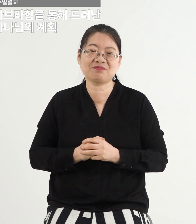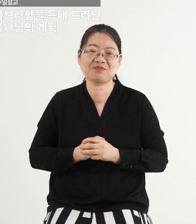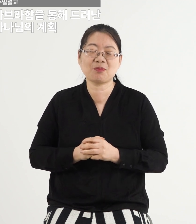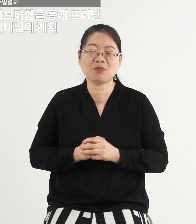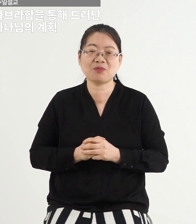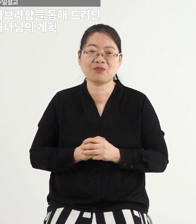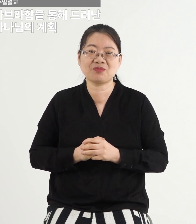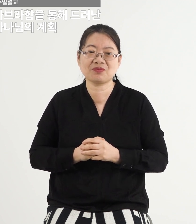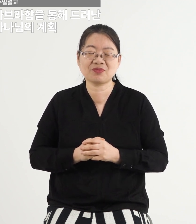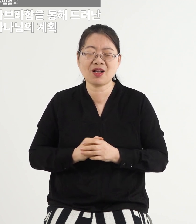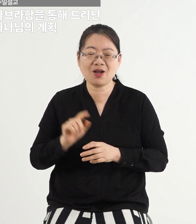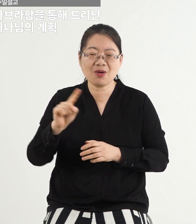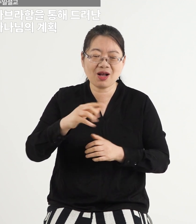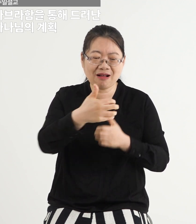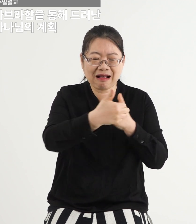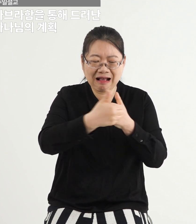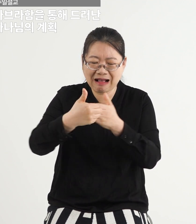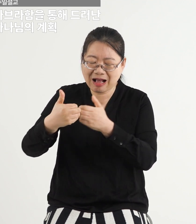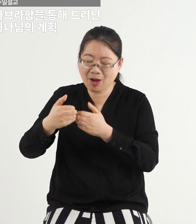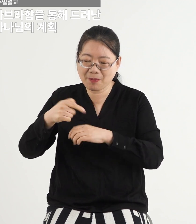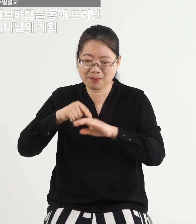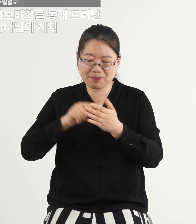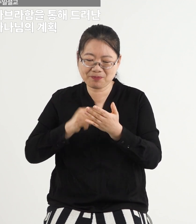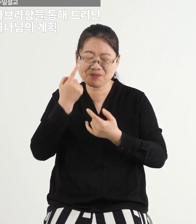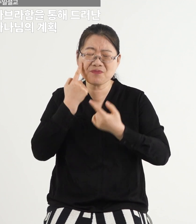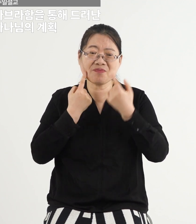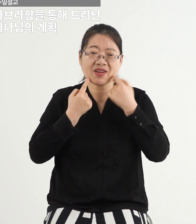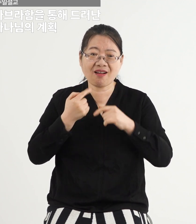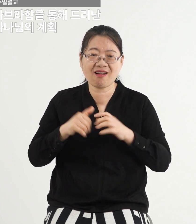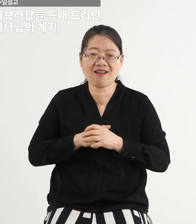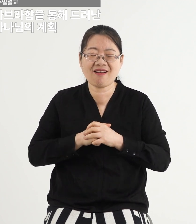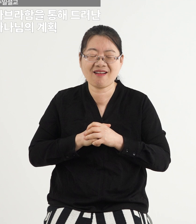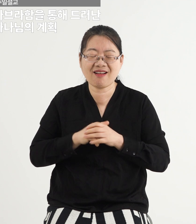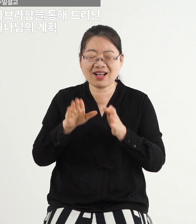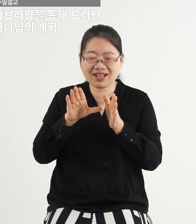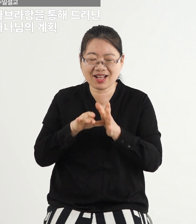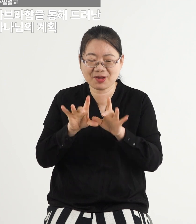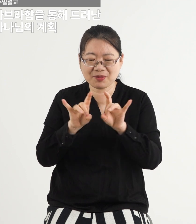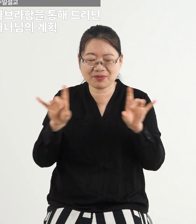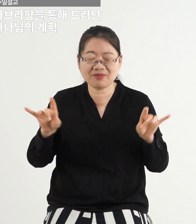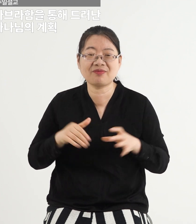뭐 여기서 공격하고 마음이 상하고 이럴 때